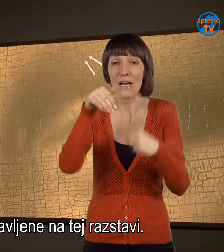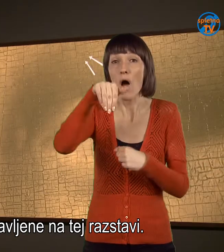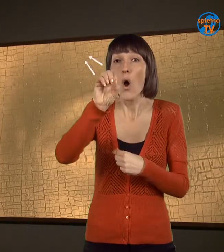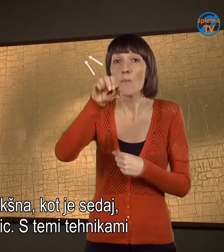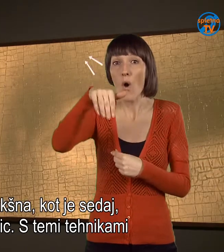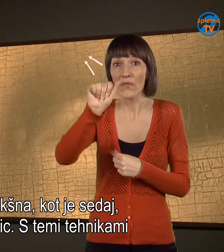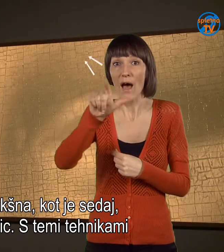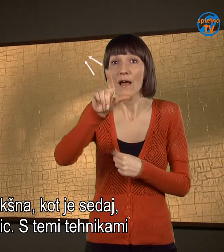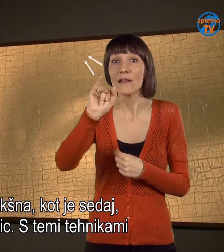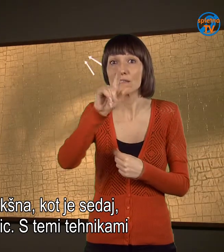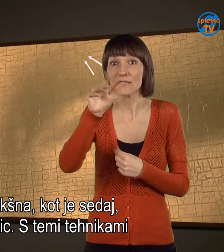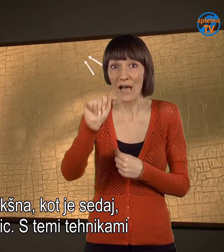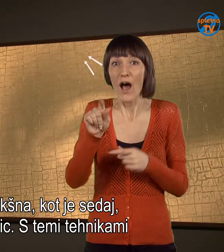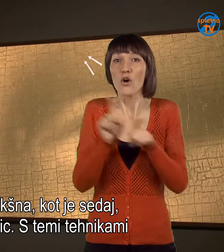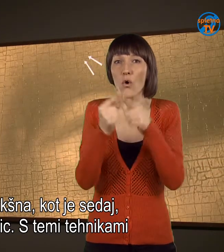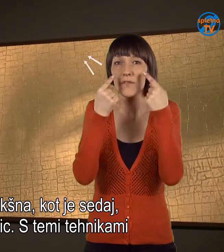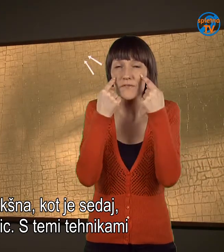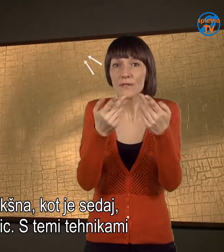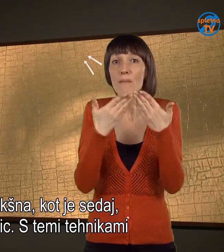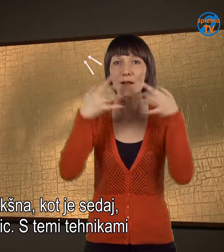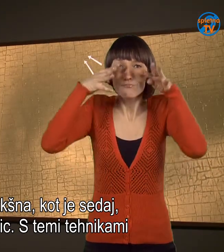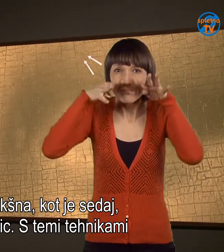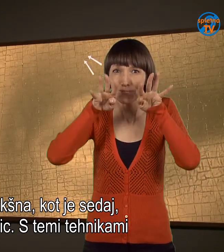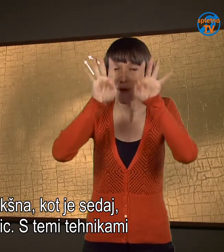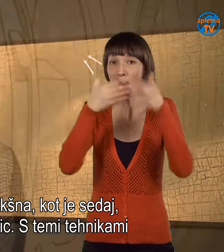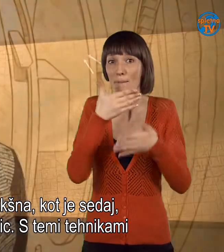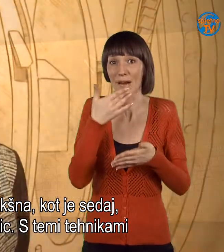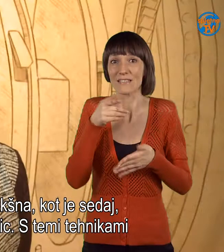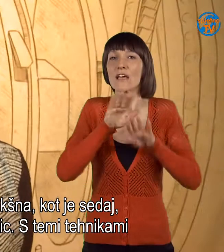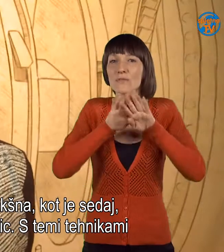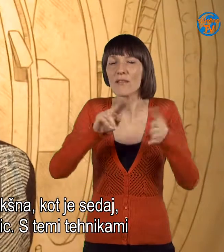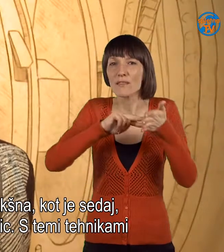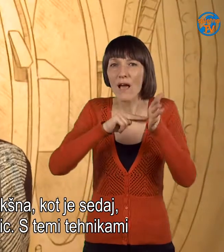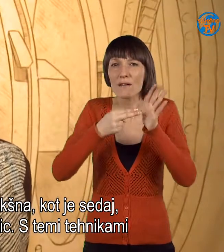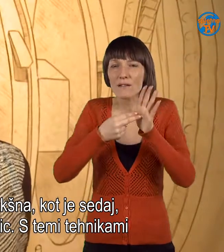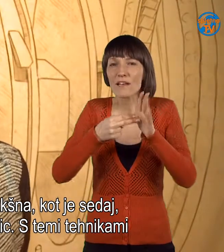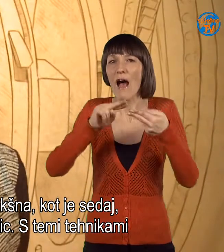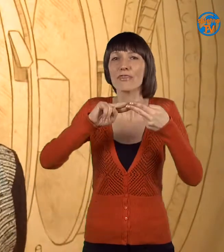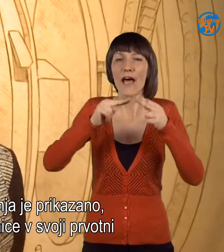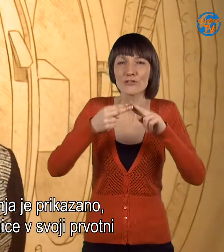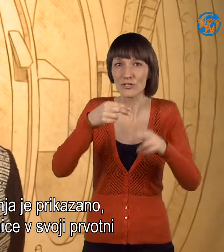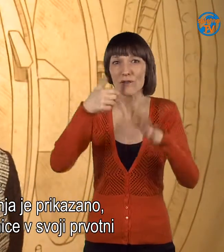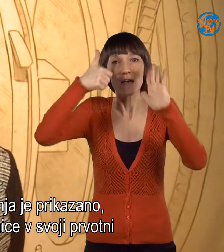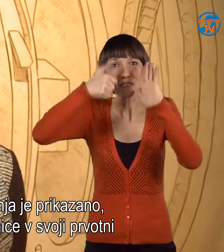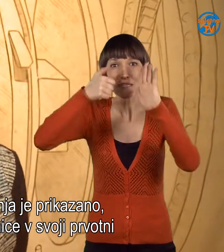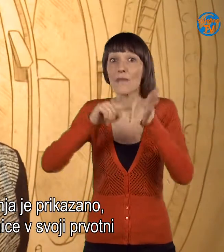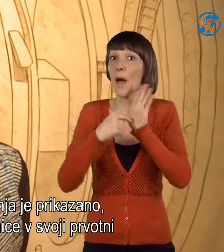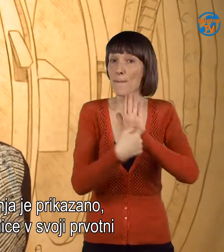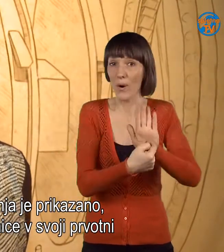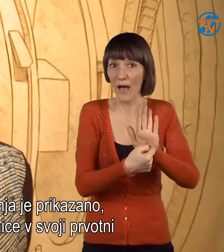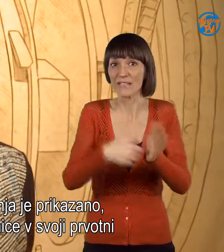je takšna, kot je sedaj, brez trepalnic, ne. In seveda z temi tehnikami fotografiranja